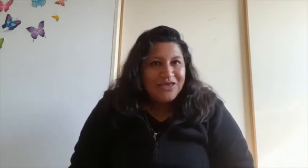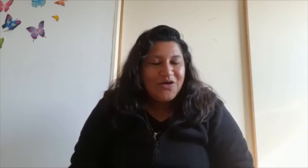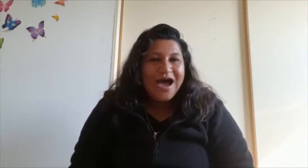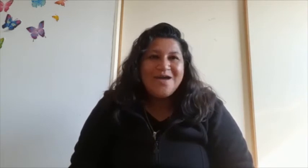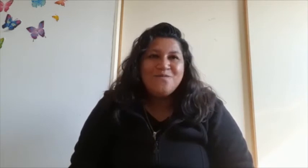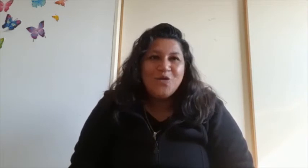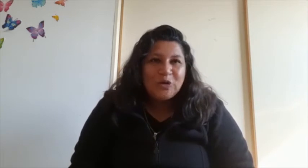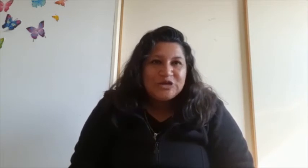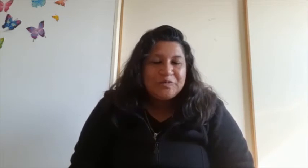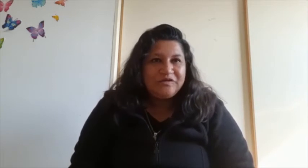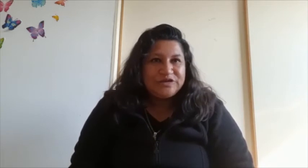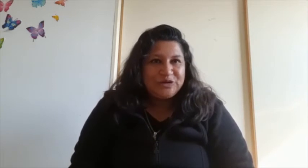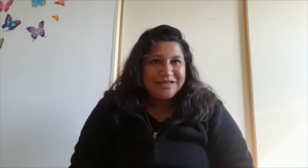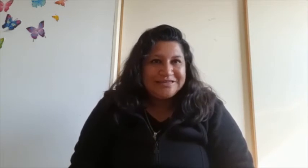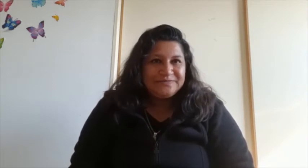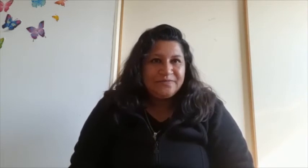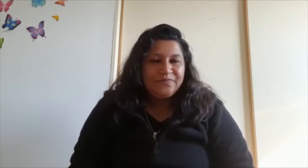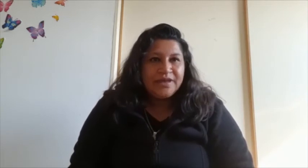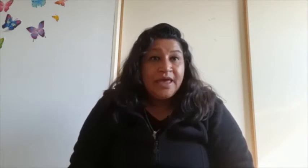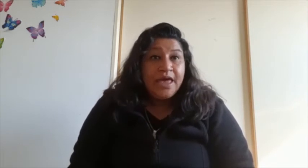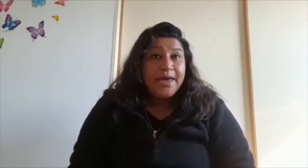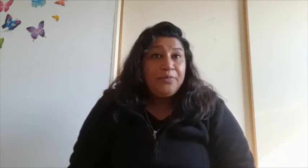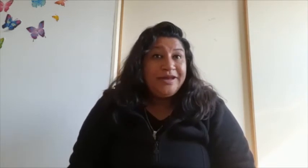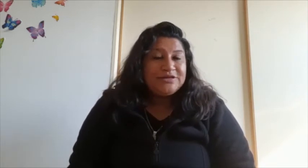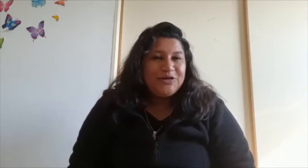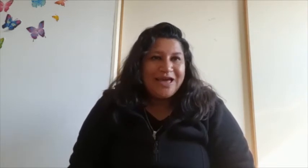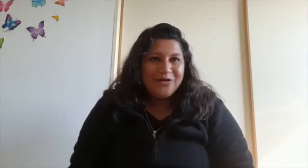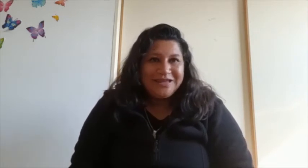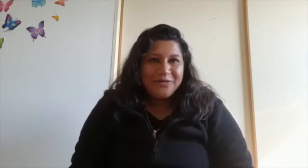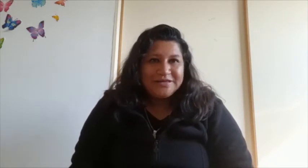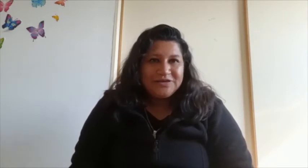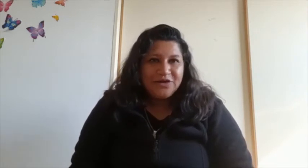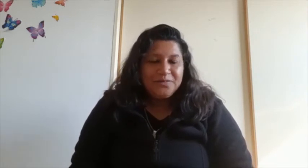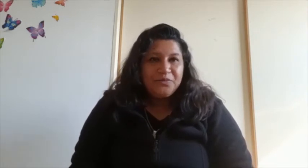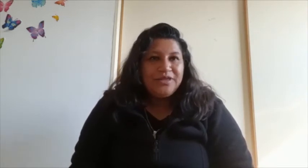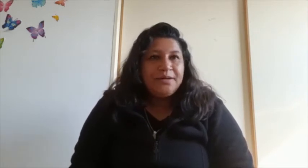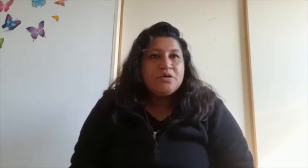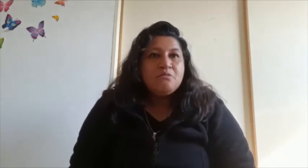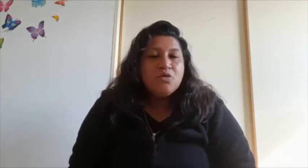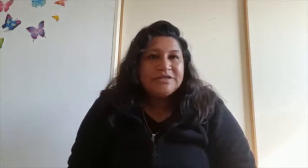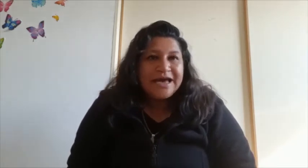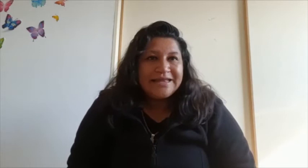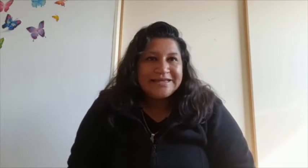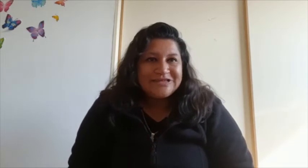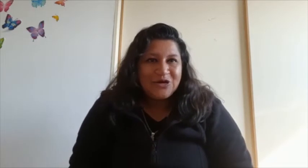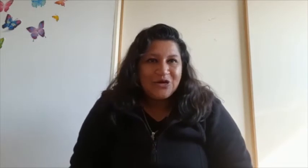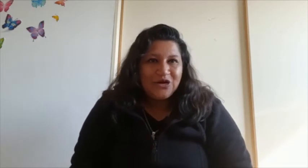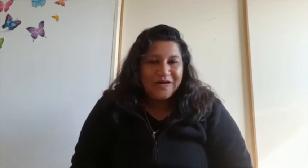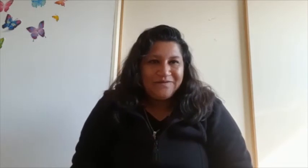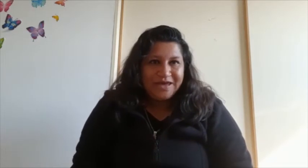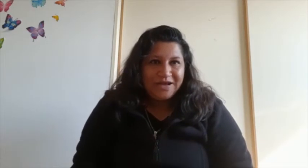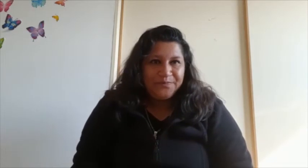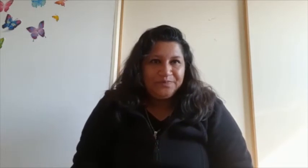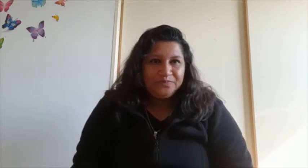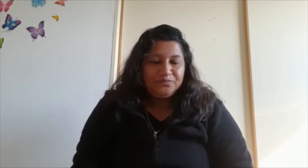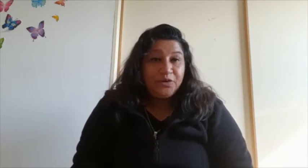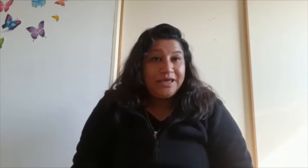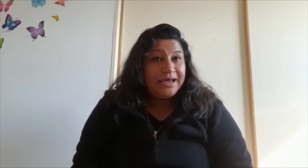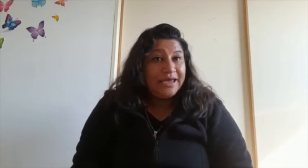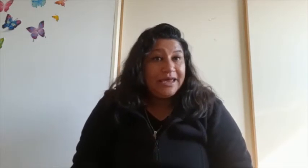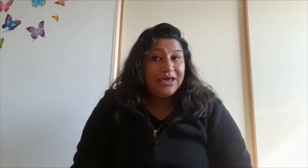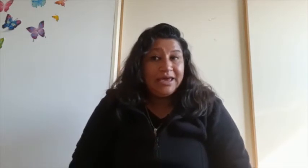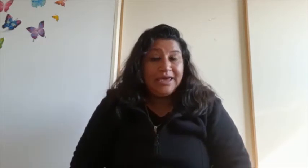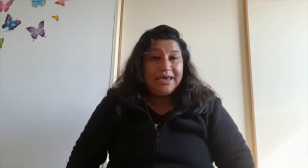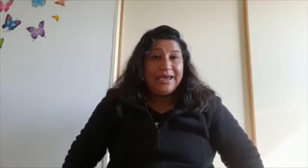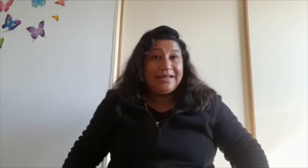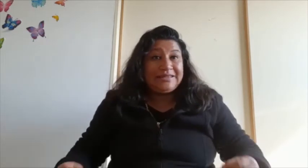el colegio hay muchos profesores. Es por eso que a continuación pondremos mucha atención con lo que viene,